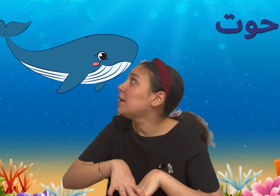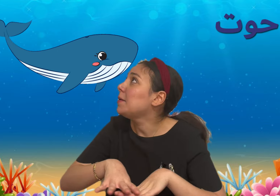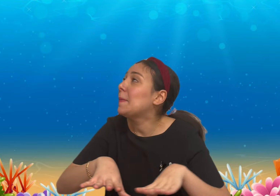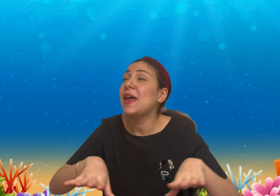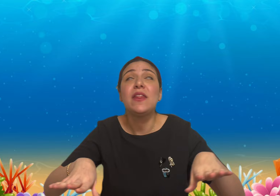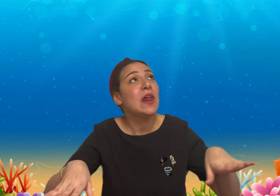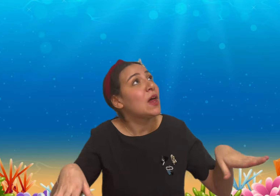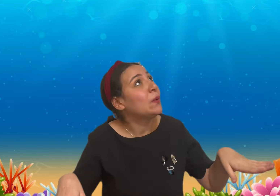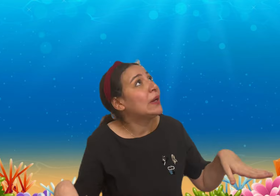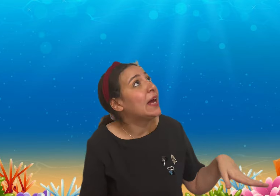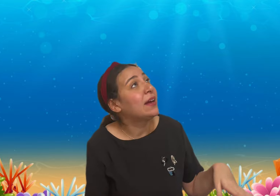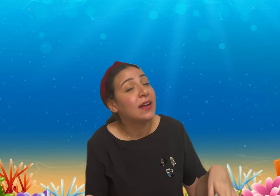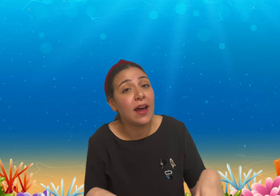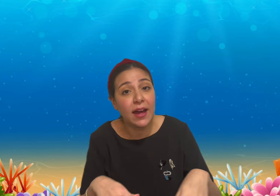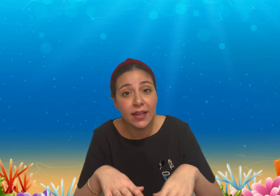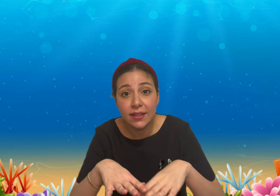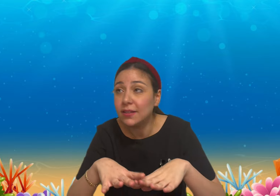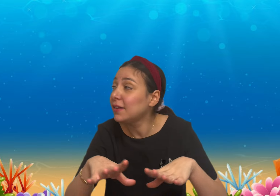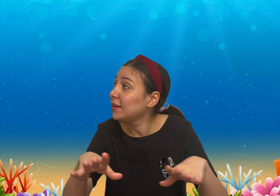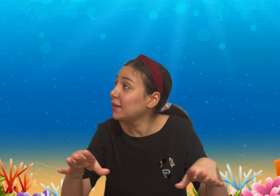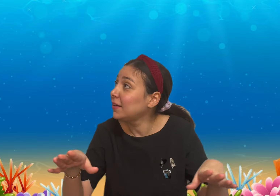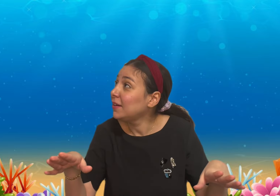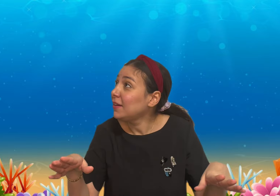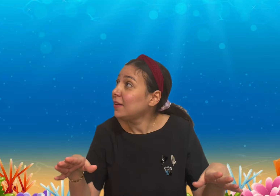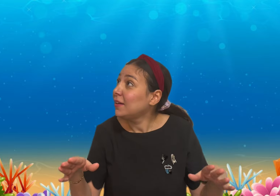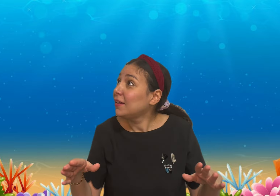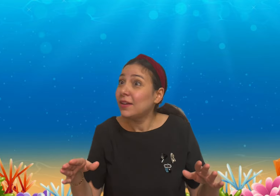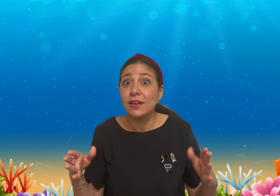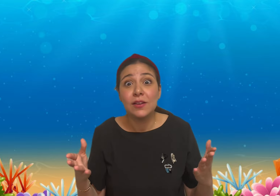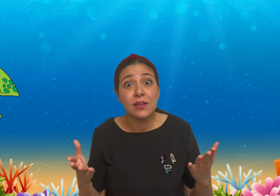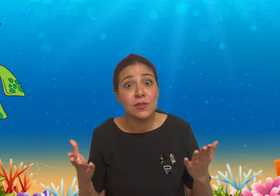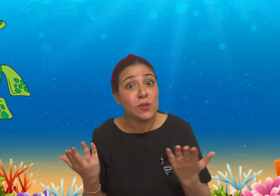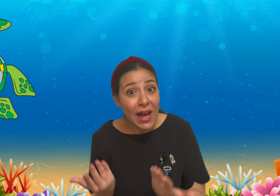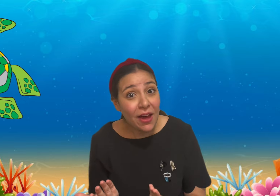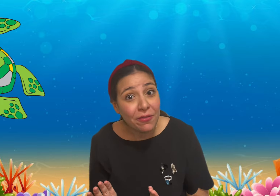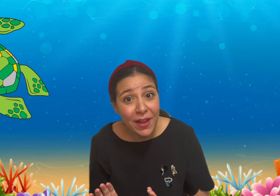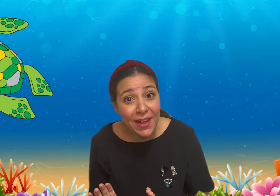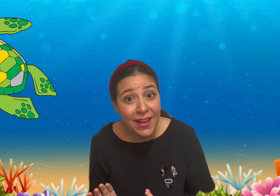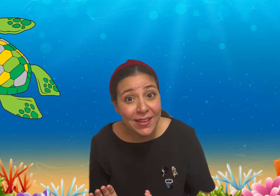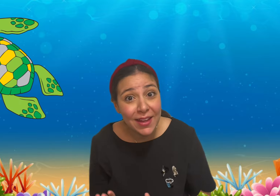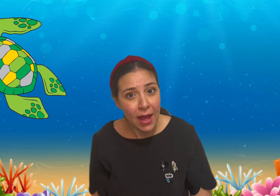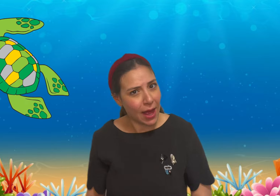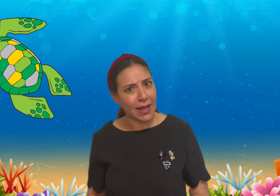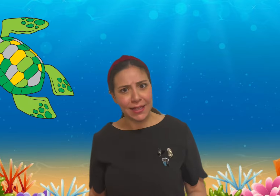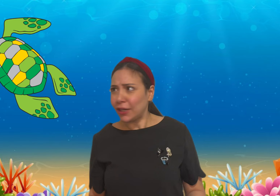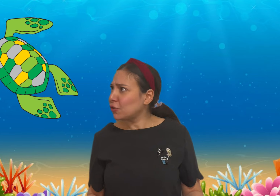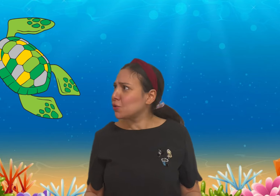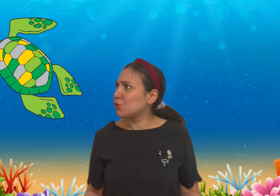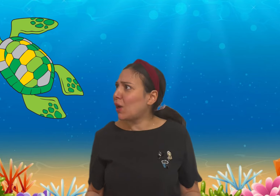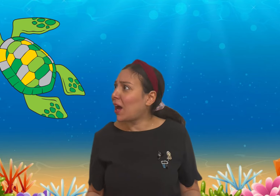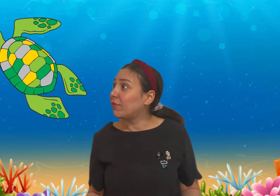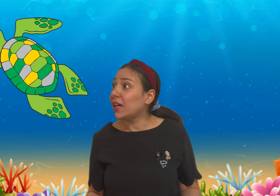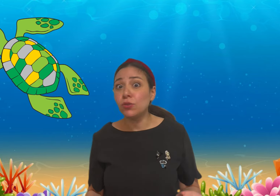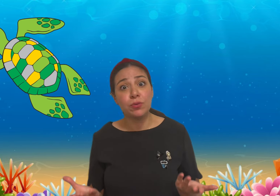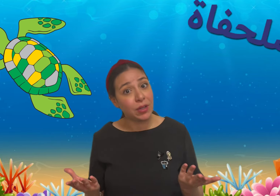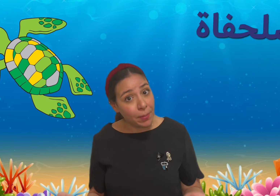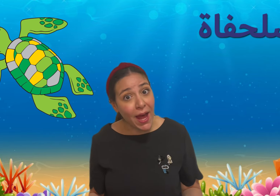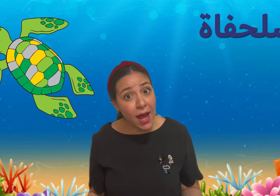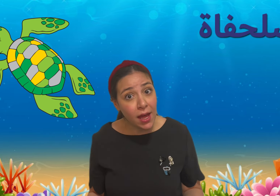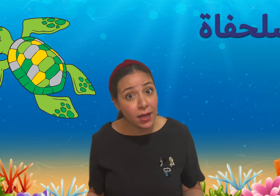ماذا هناك أيضاً؟ سلحفات هل تعيش السلحفات في البحر؟